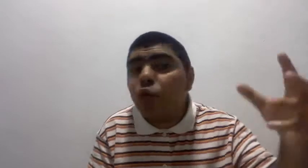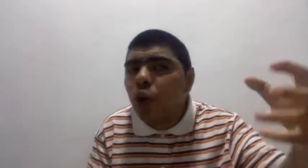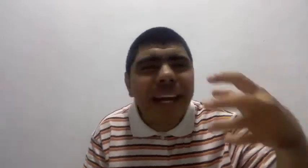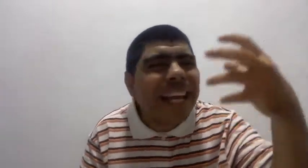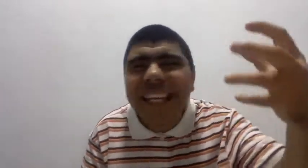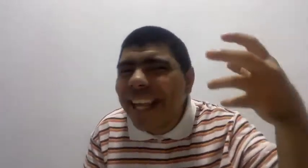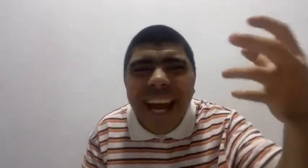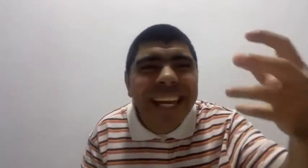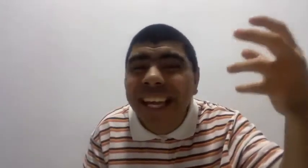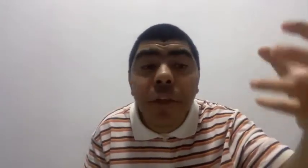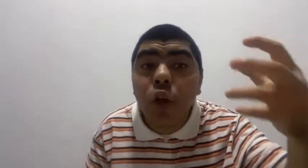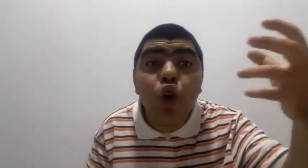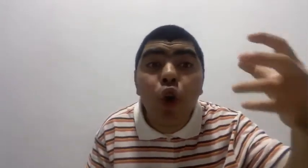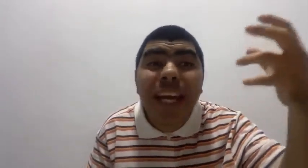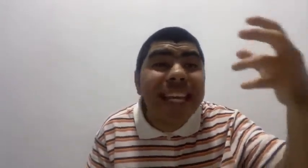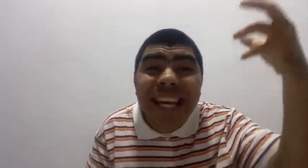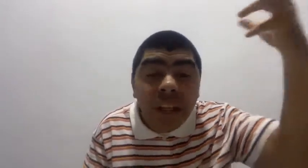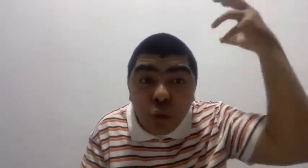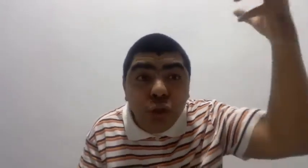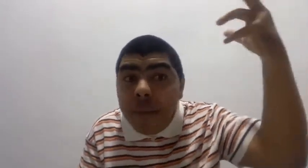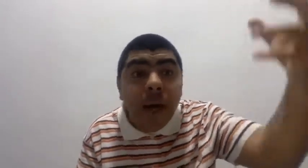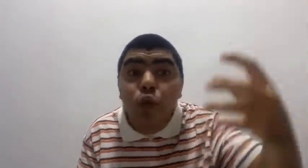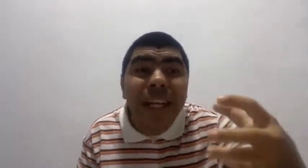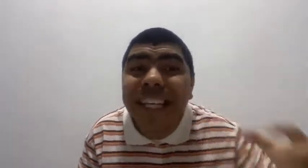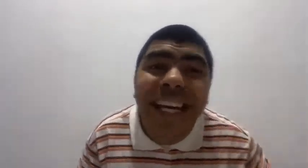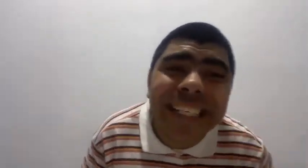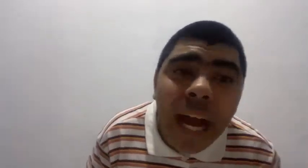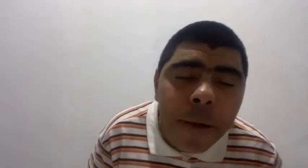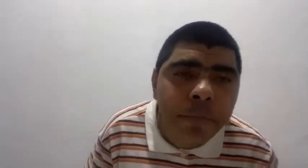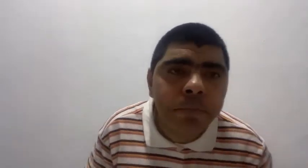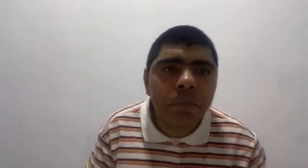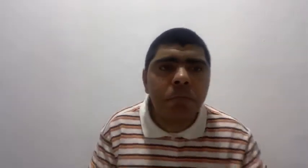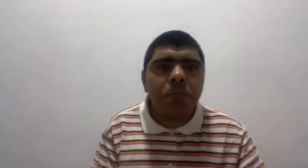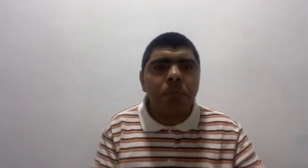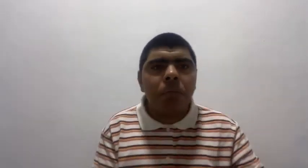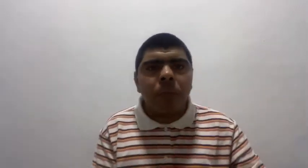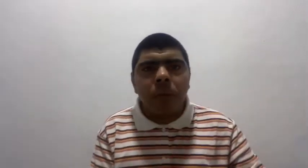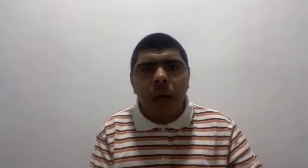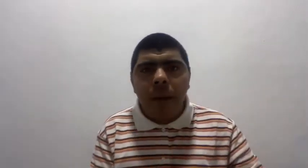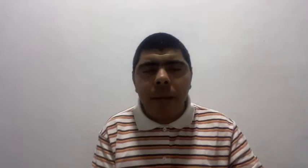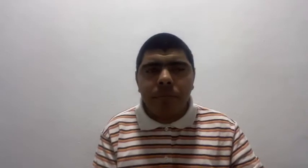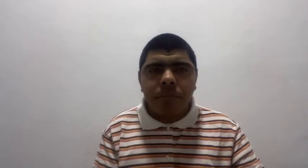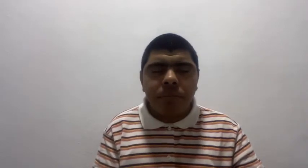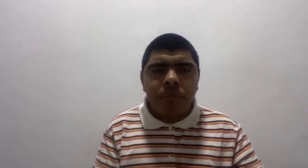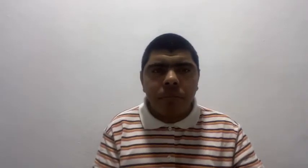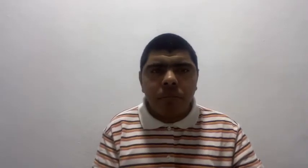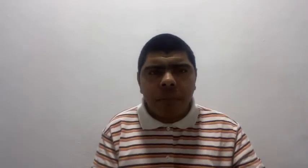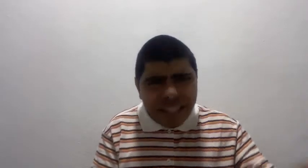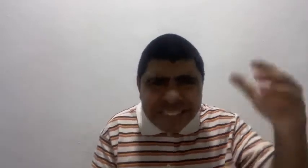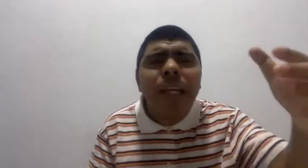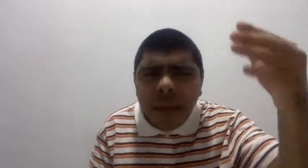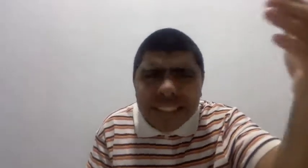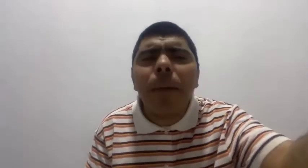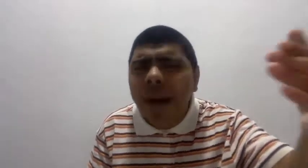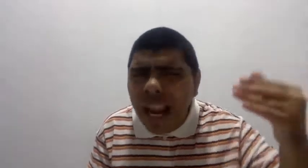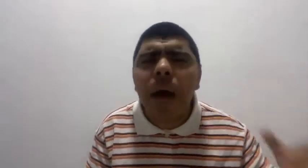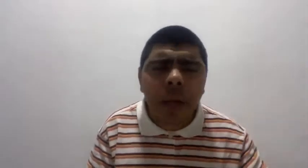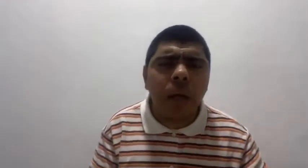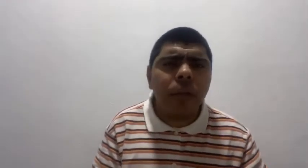la realidad es que Dios lo que quiere es que usted madure y crezca. Amén. Reciba esta palabra